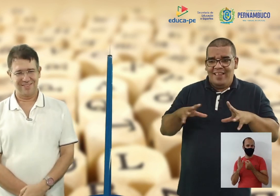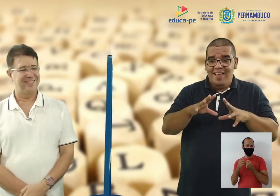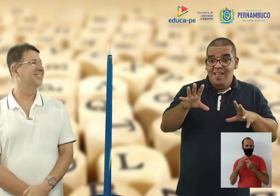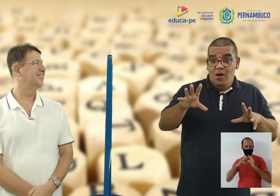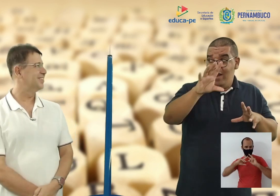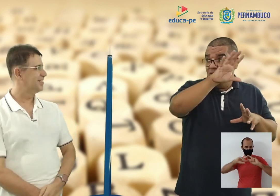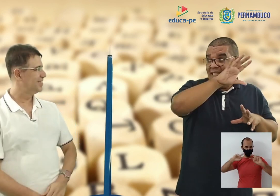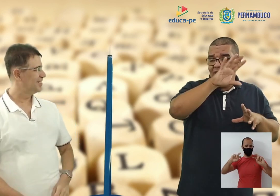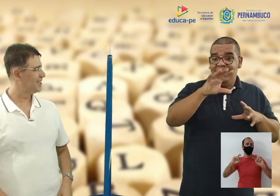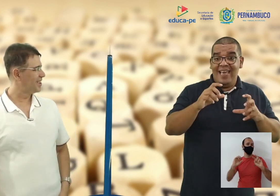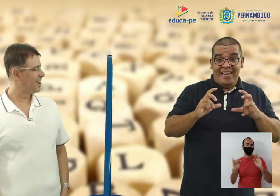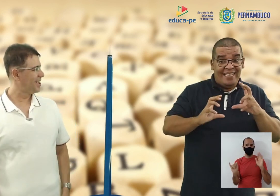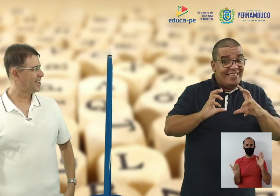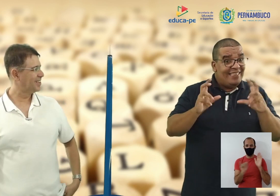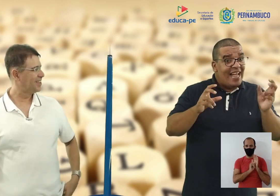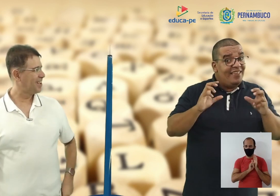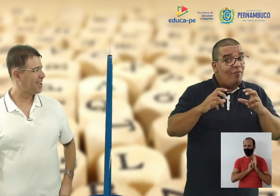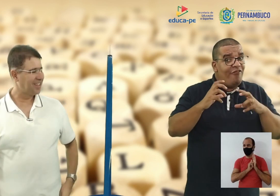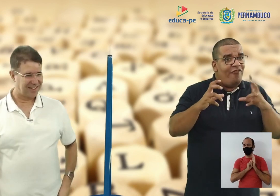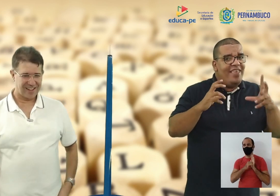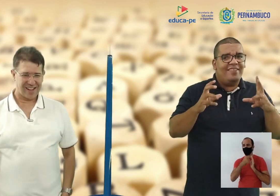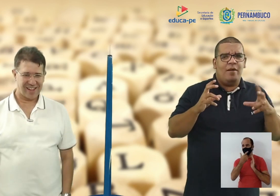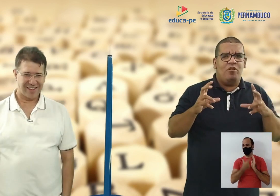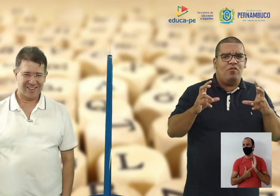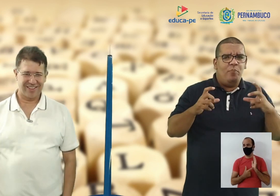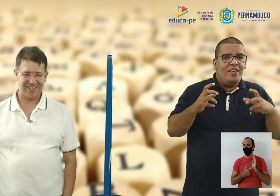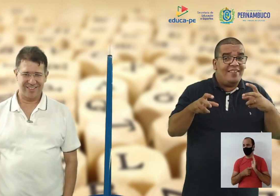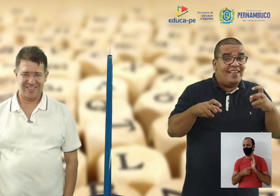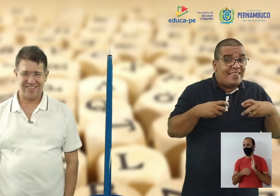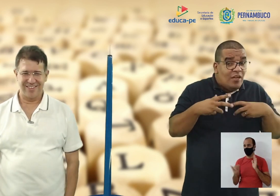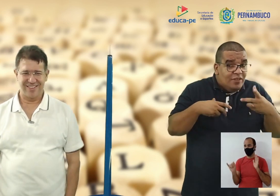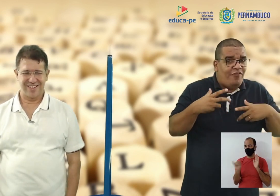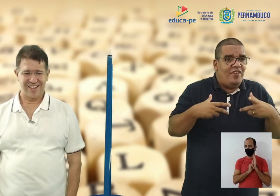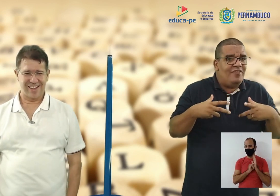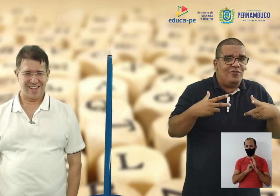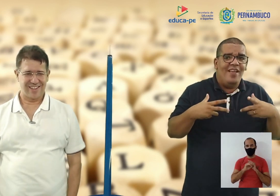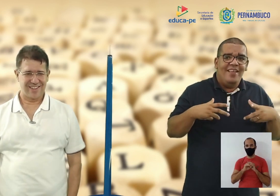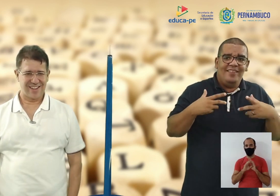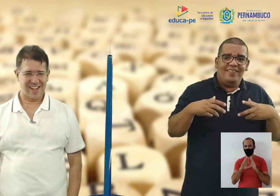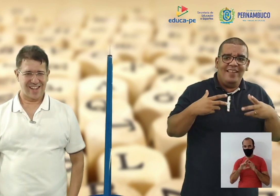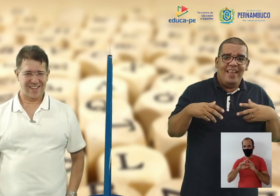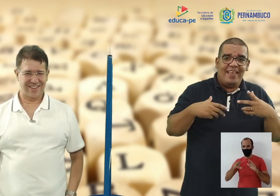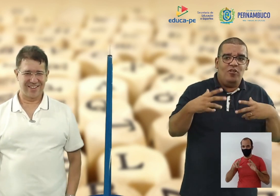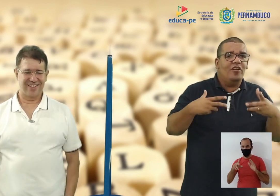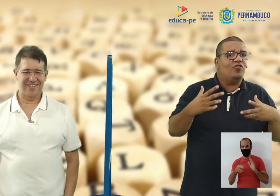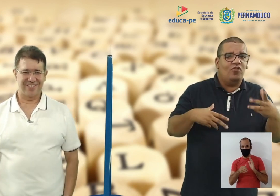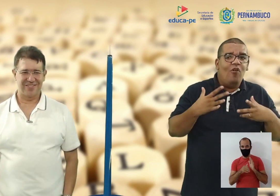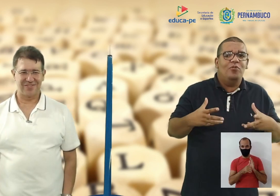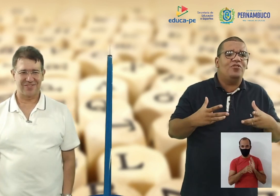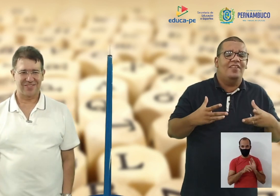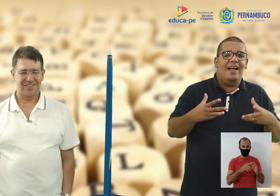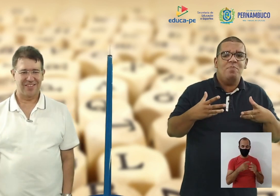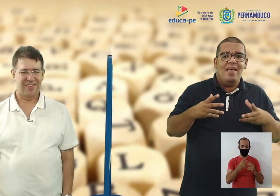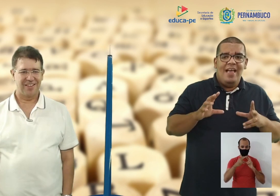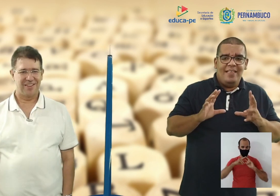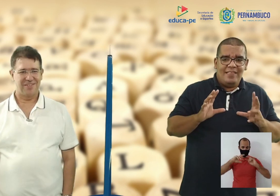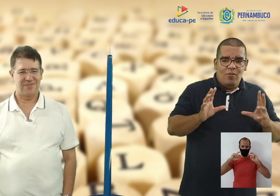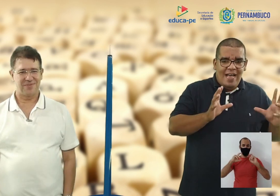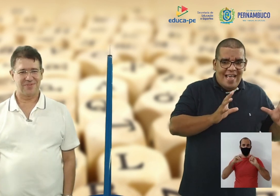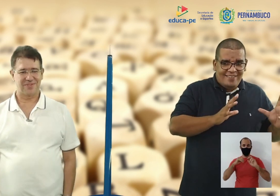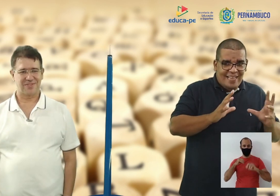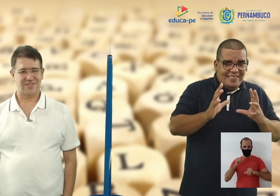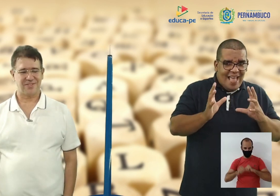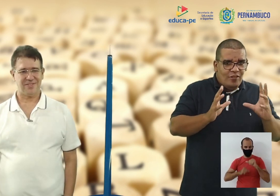move, né? Olha aí o título Itinerante, identidade não é fixa, pessoal, é por isso que é tão difícil dizer quem nós somos, né?